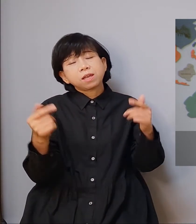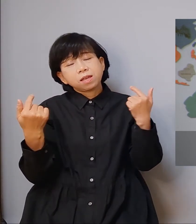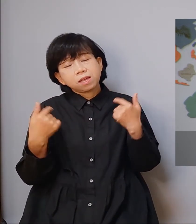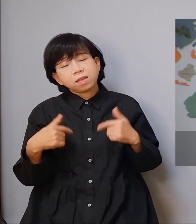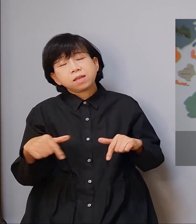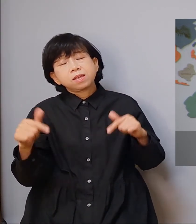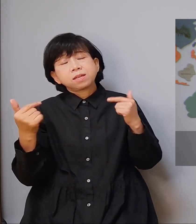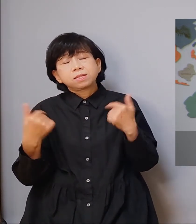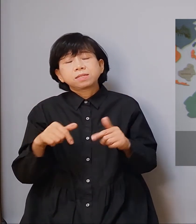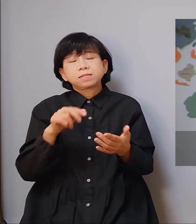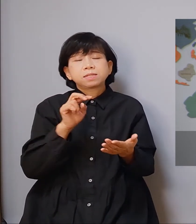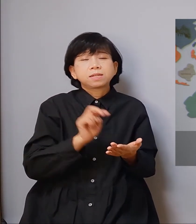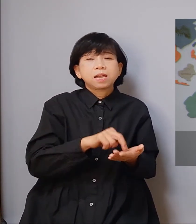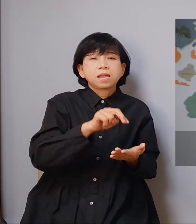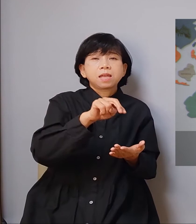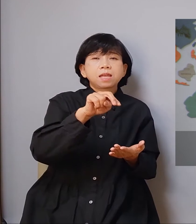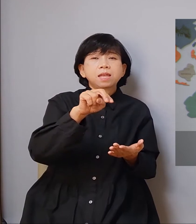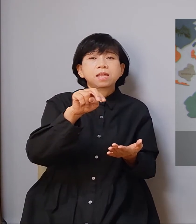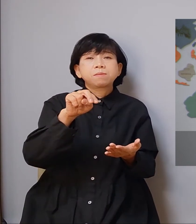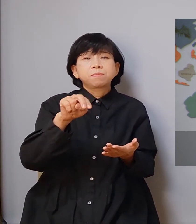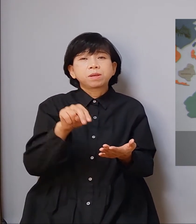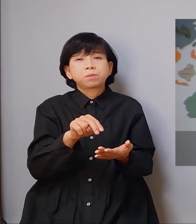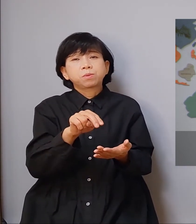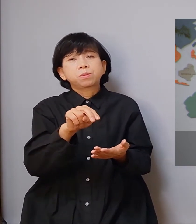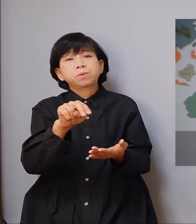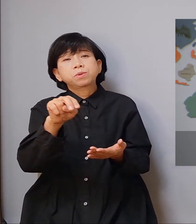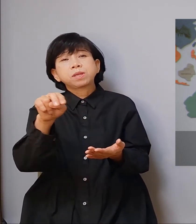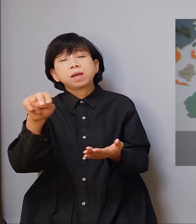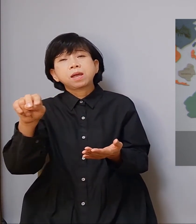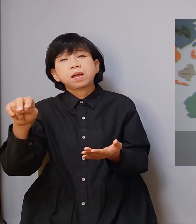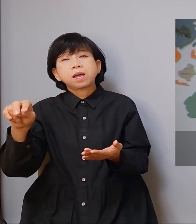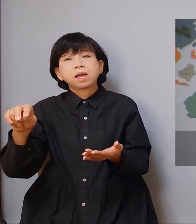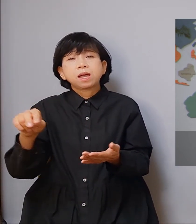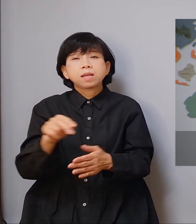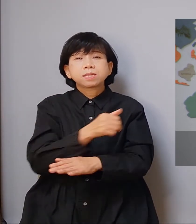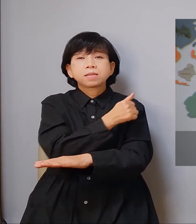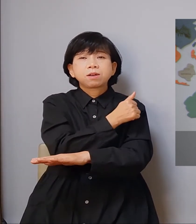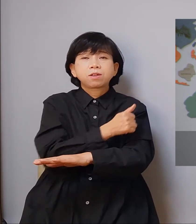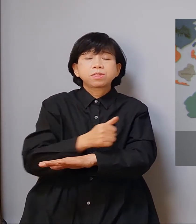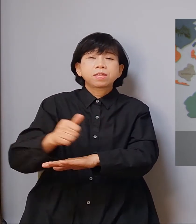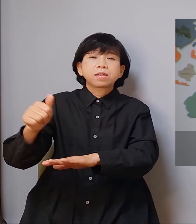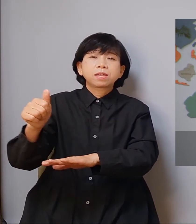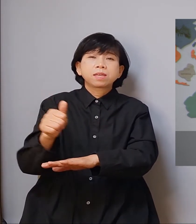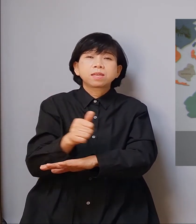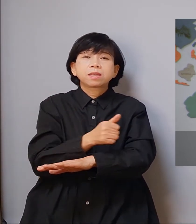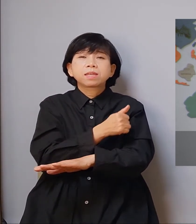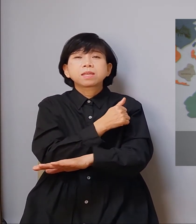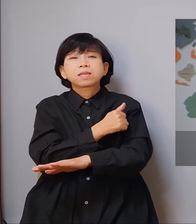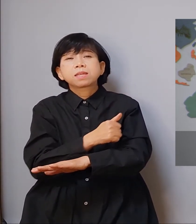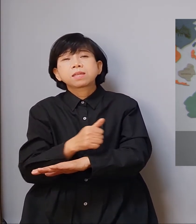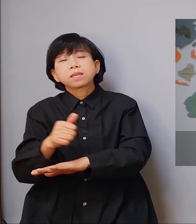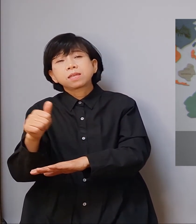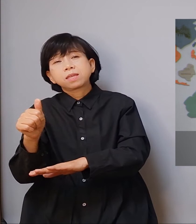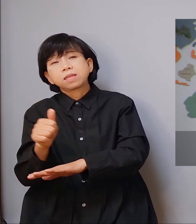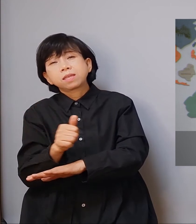가운데 늘 헤매고 다녀. 오 사랑의